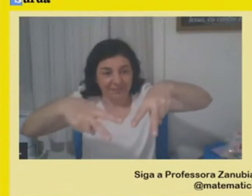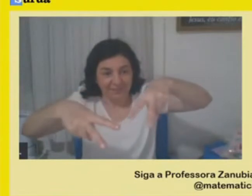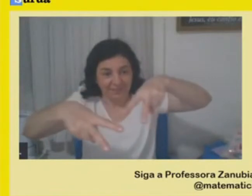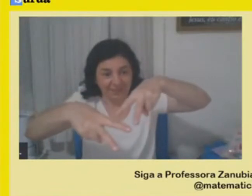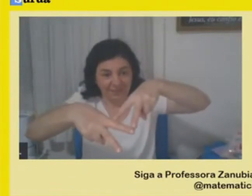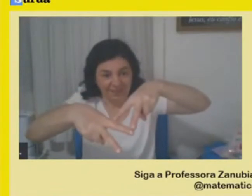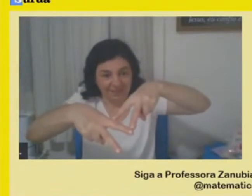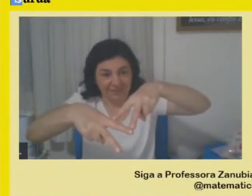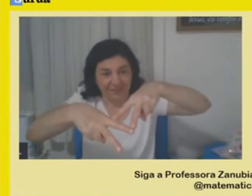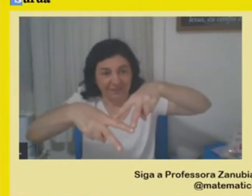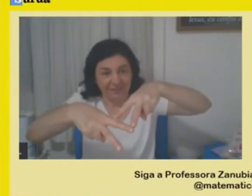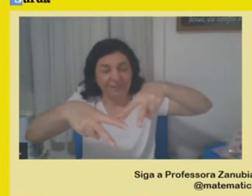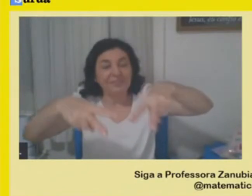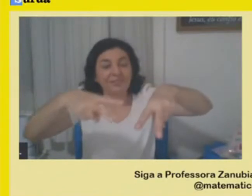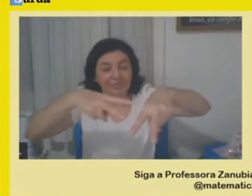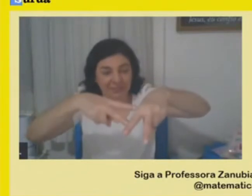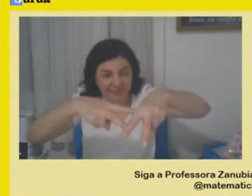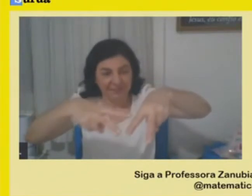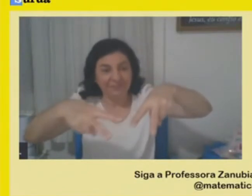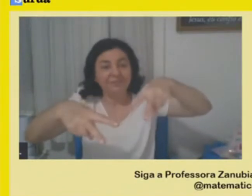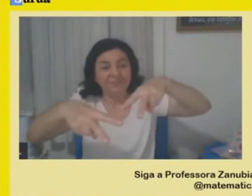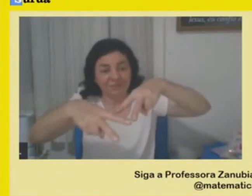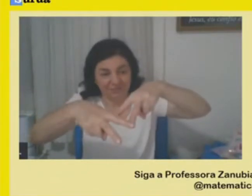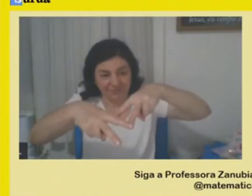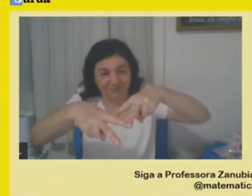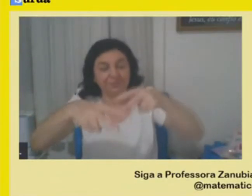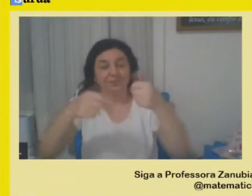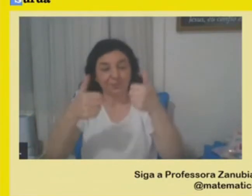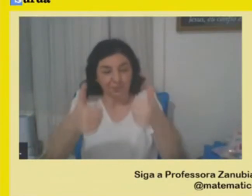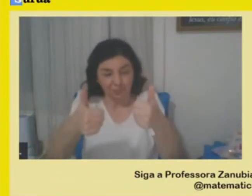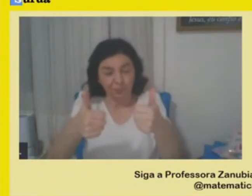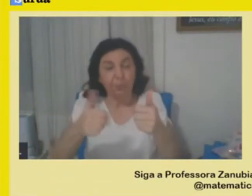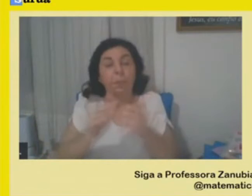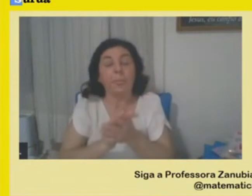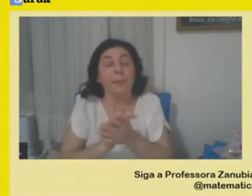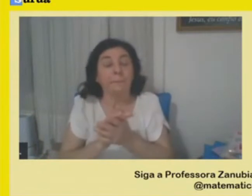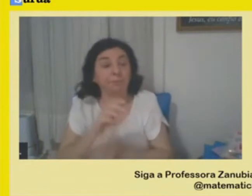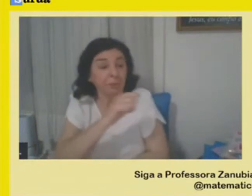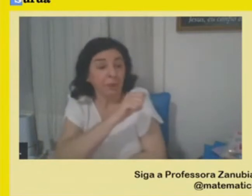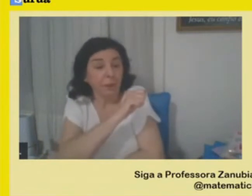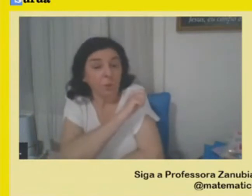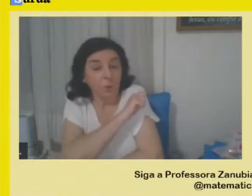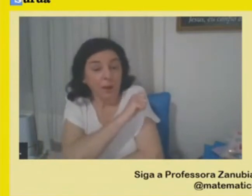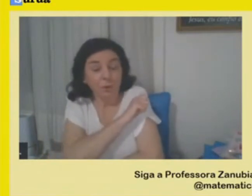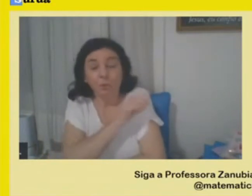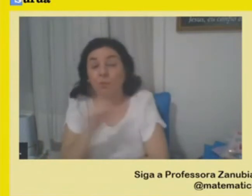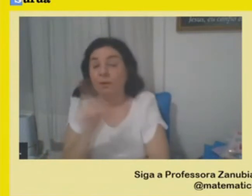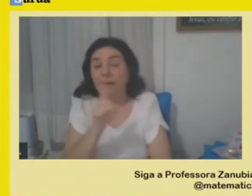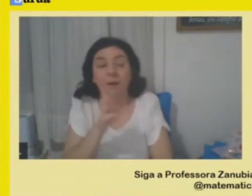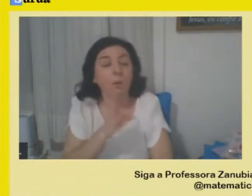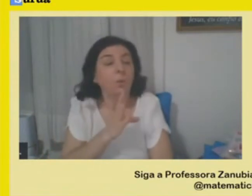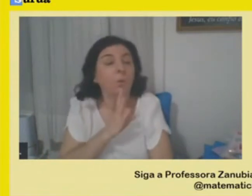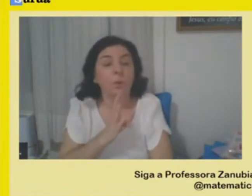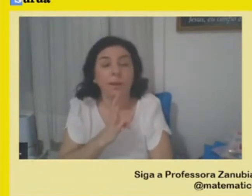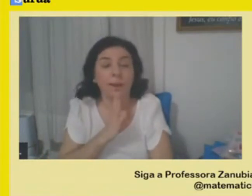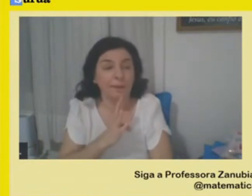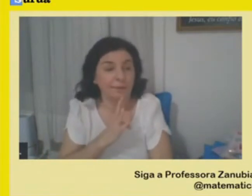O Tangram, isso, professor usa esse sinal? Isso, Tangram.